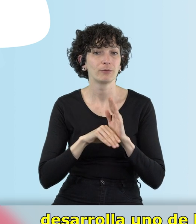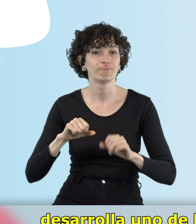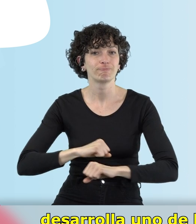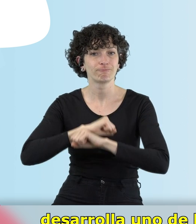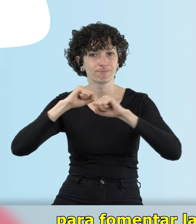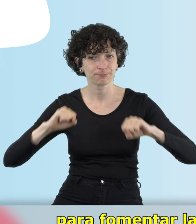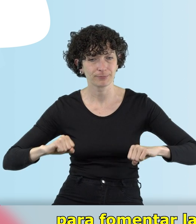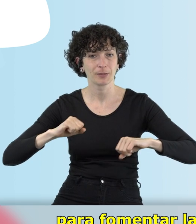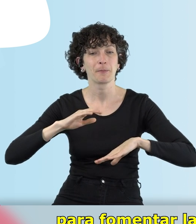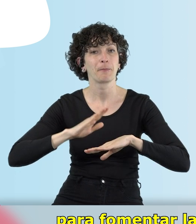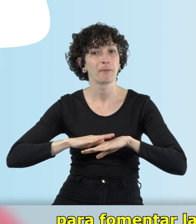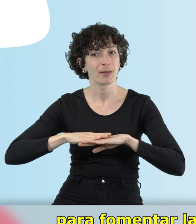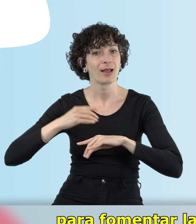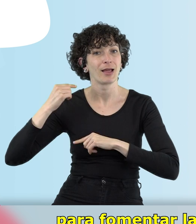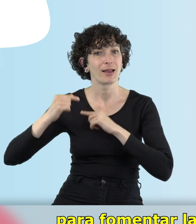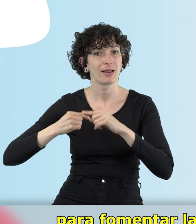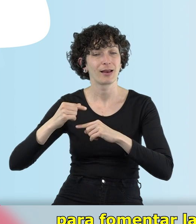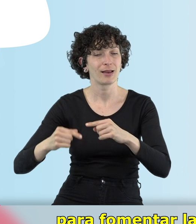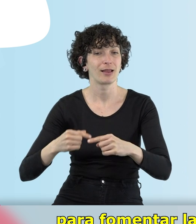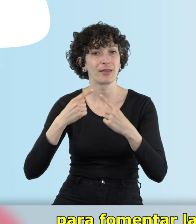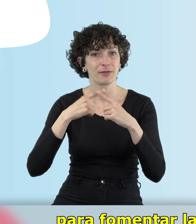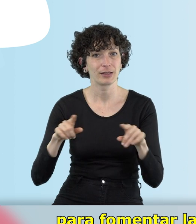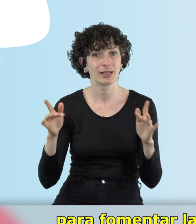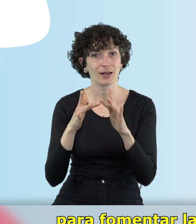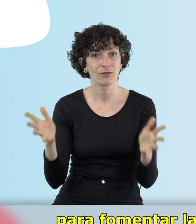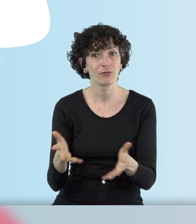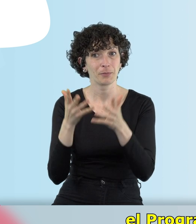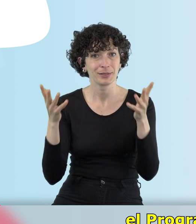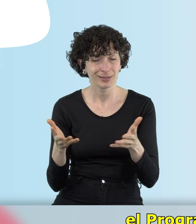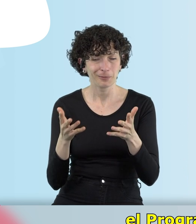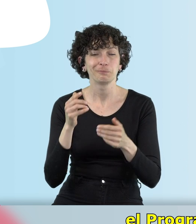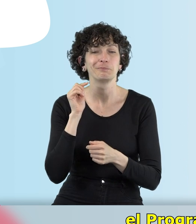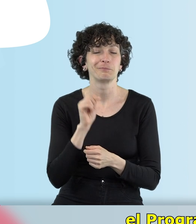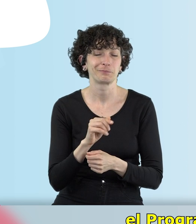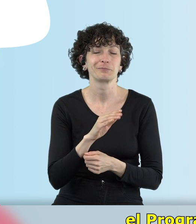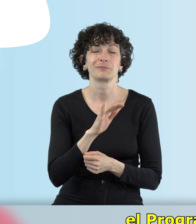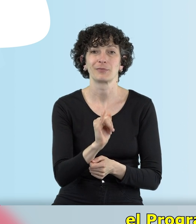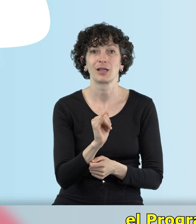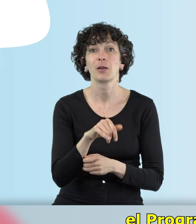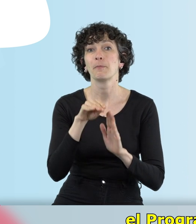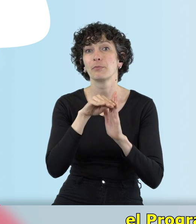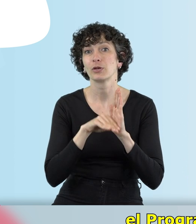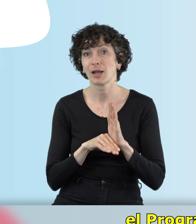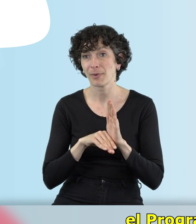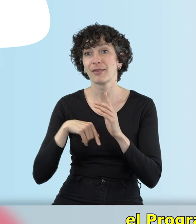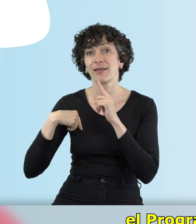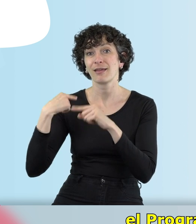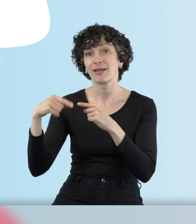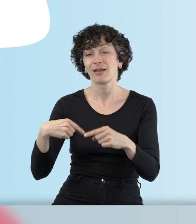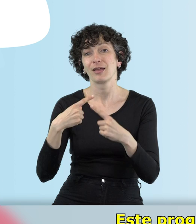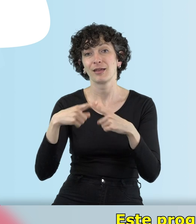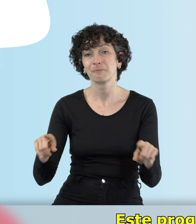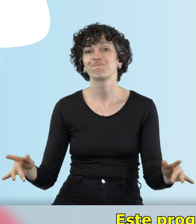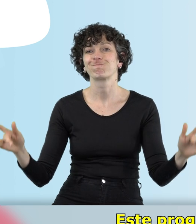más consolidados para fomentar las relaciones entre diferentes grupos de edad, el Programa de Acercamiento